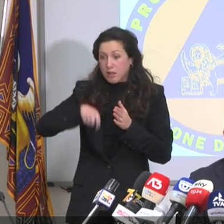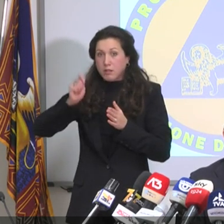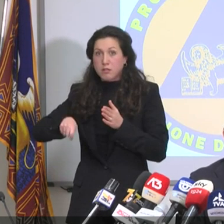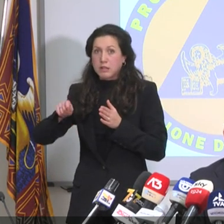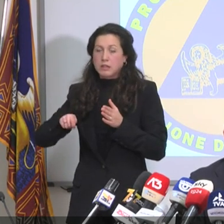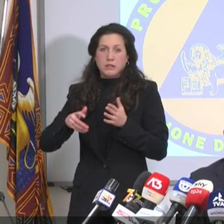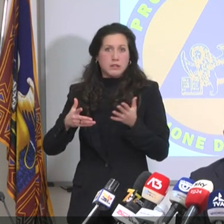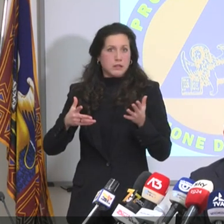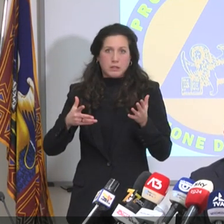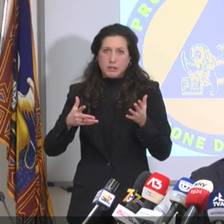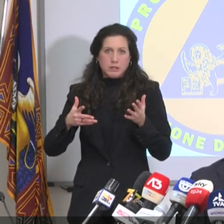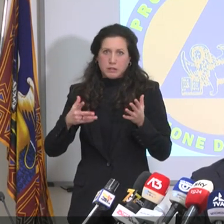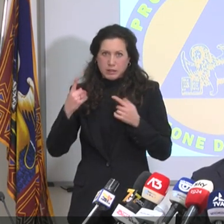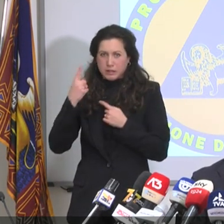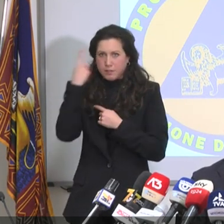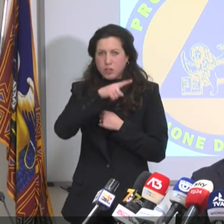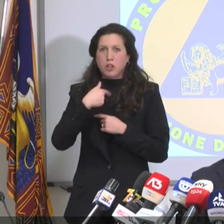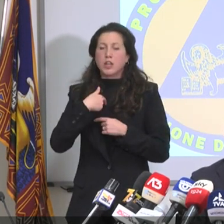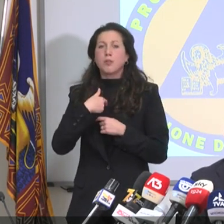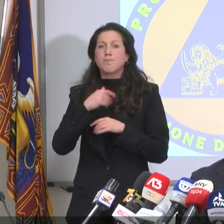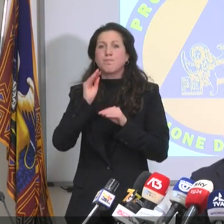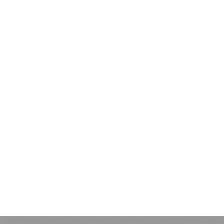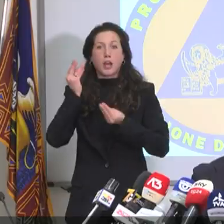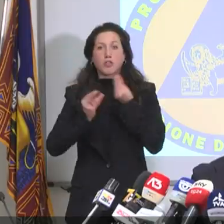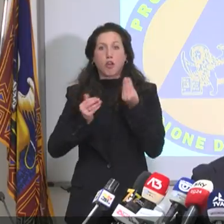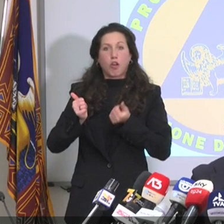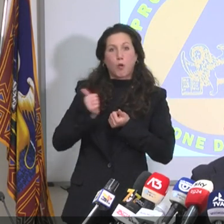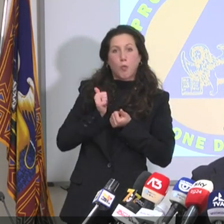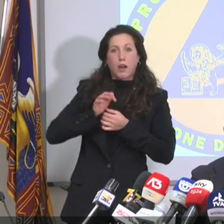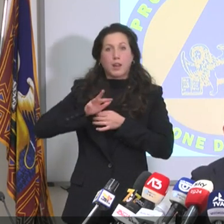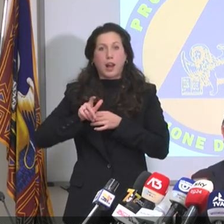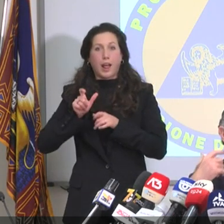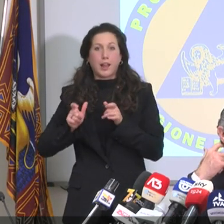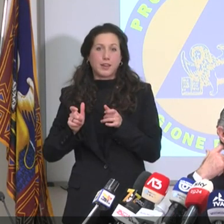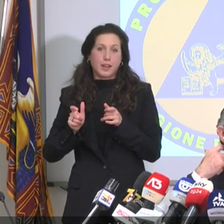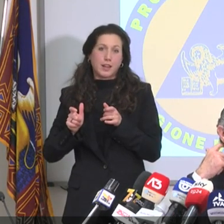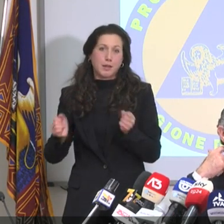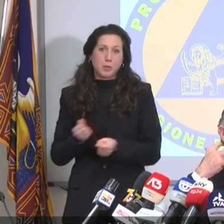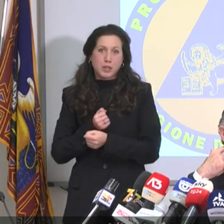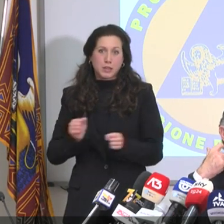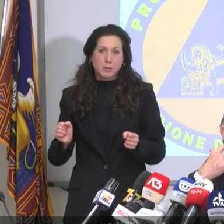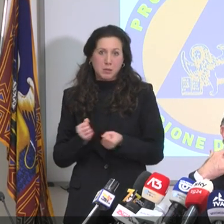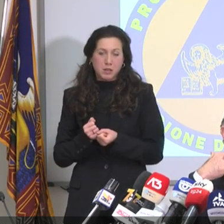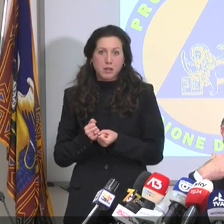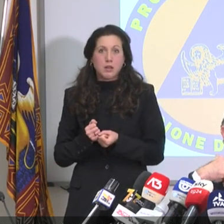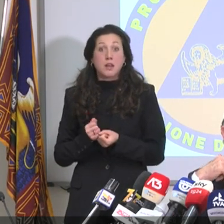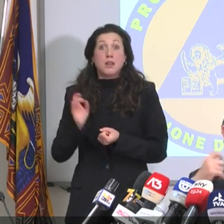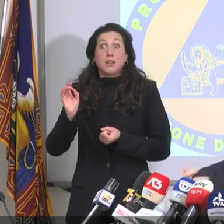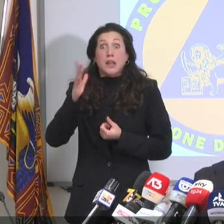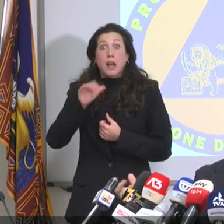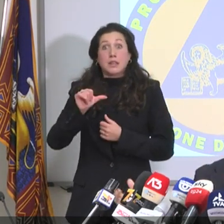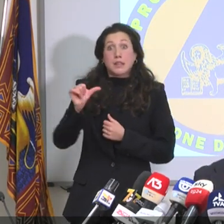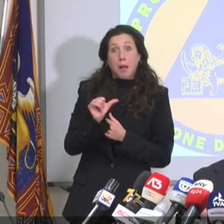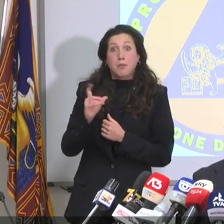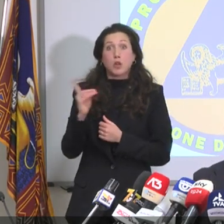per cui il mio appello lo faccio al buon senso, non ai controllori. Se avremo sabato e domenica pomeriggio le città strapiene di gente che viene